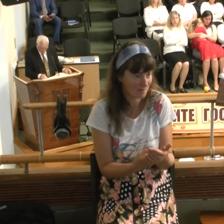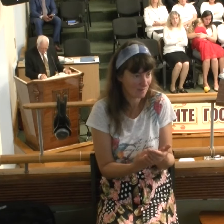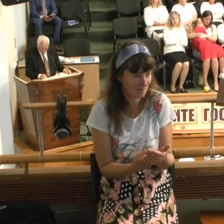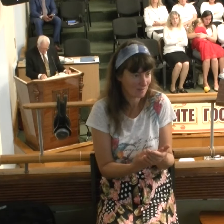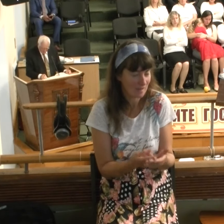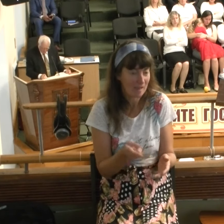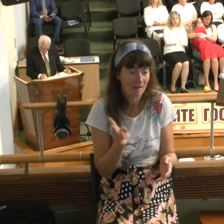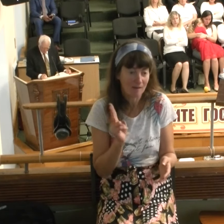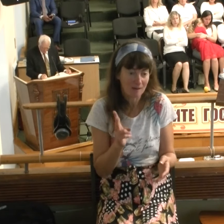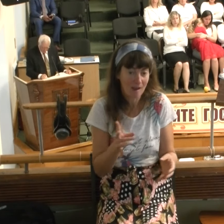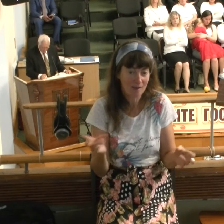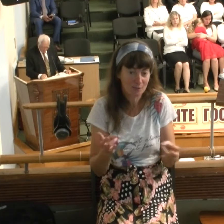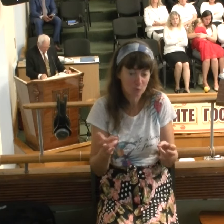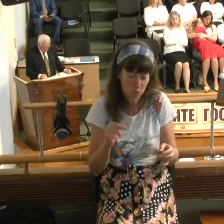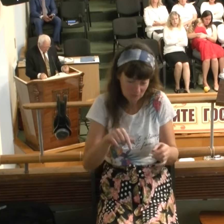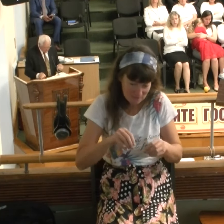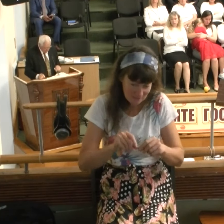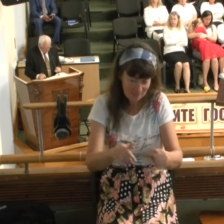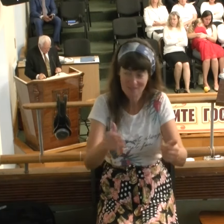которые сказаны о Нем.